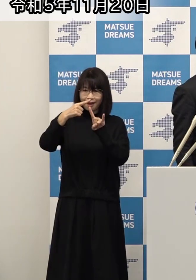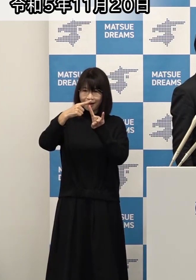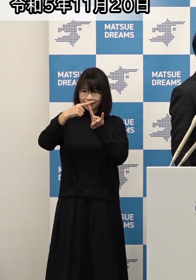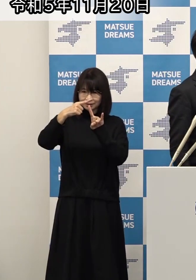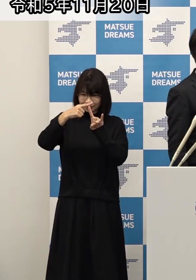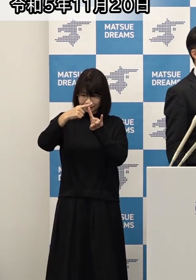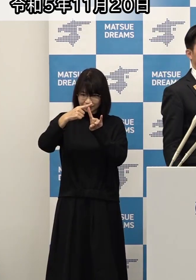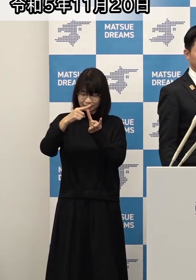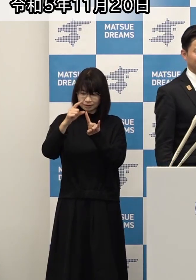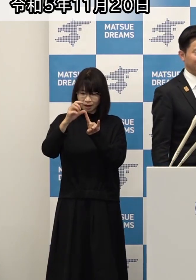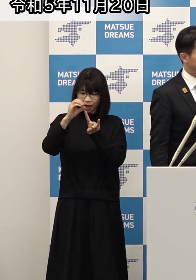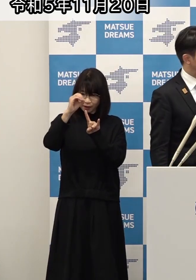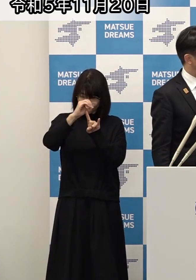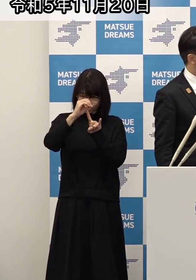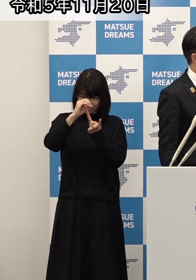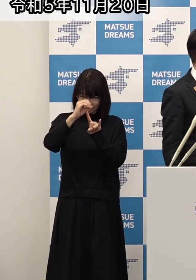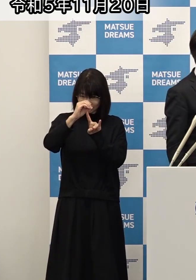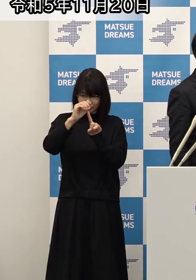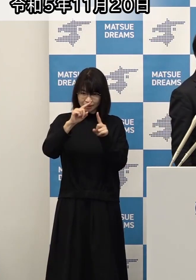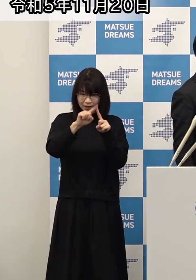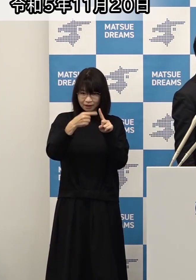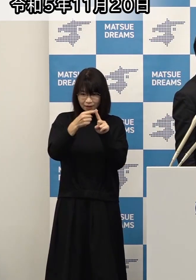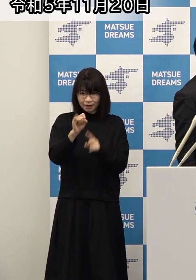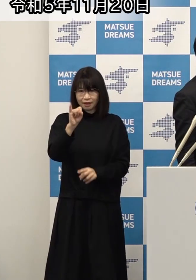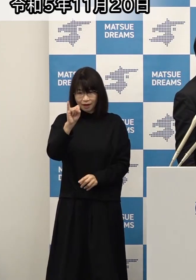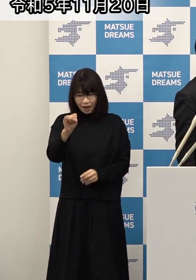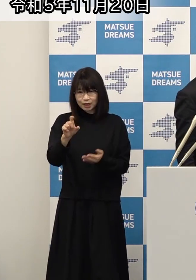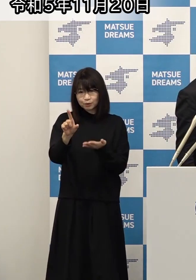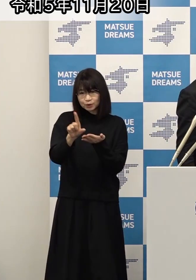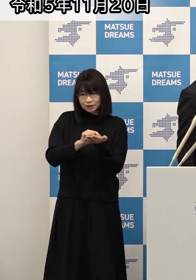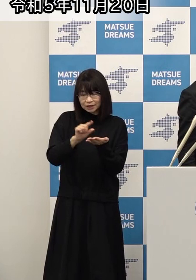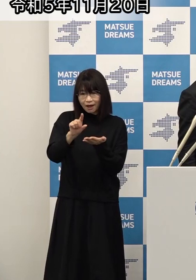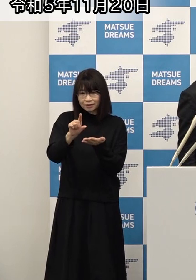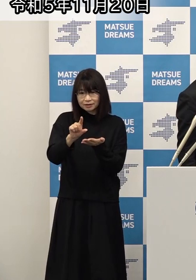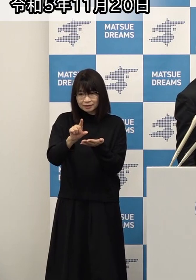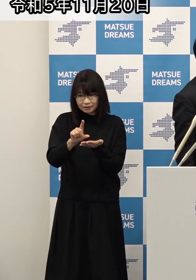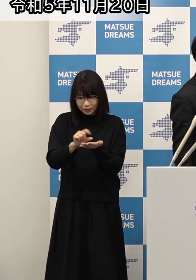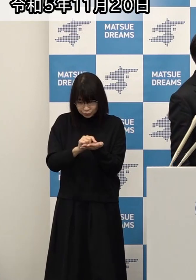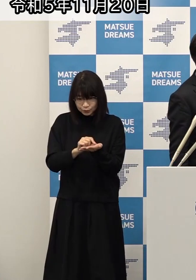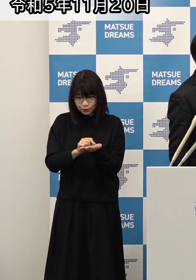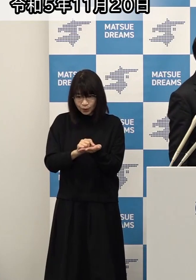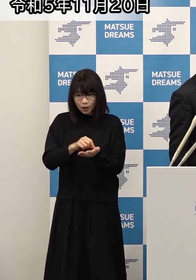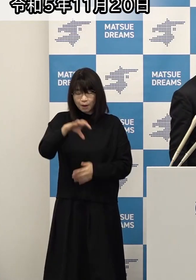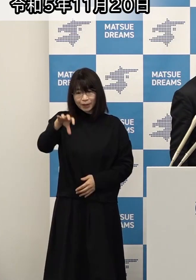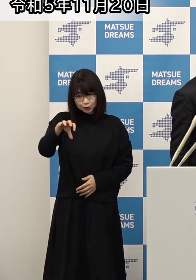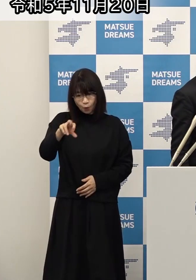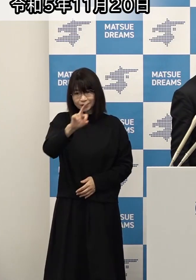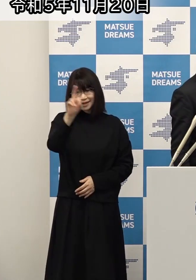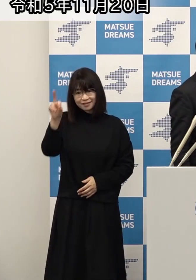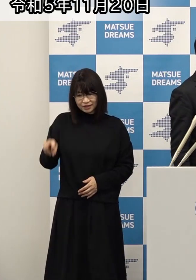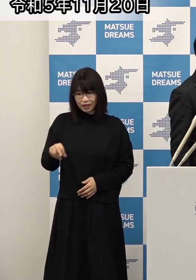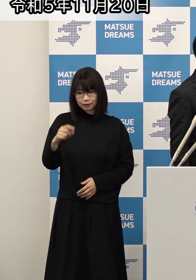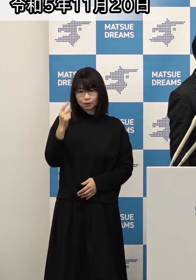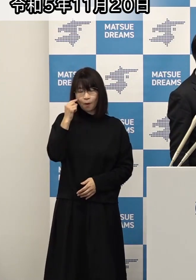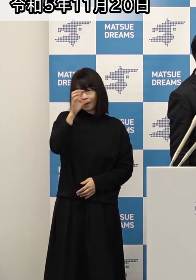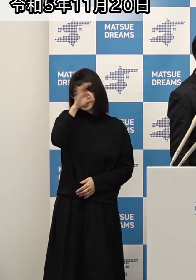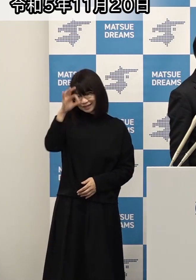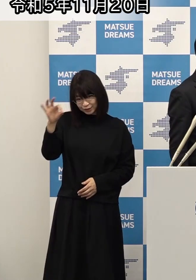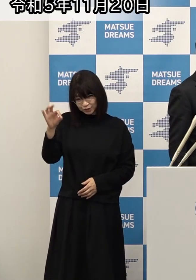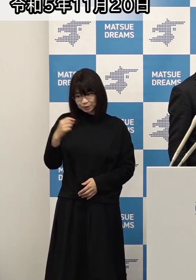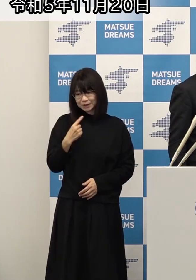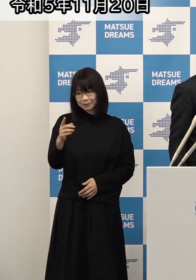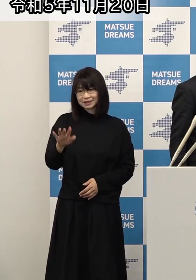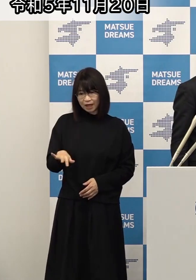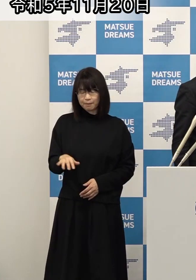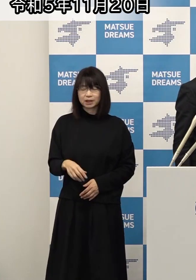るいは AI を用いて提供しているシティブレインセンターというのを視察をさせていただきましたり、また中国最